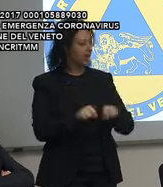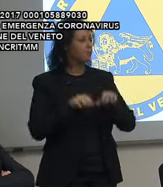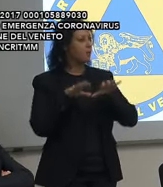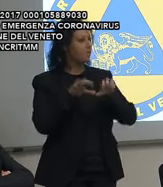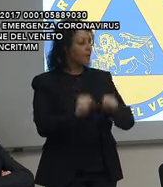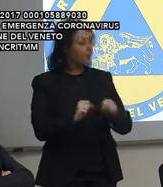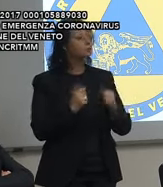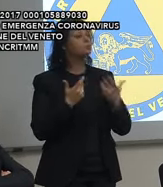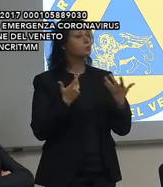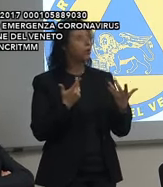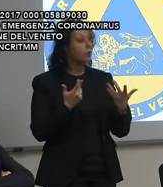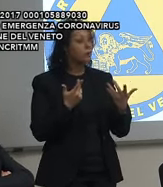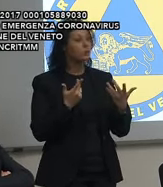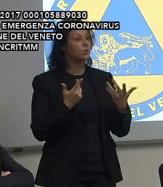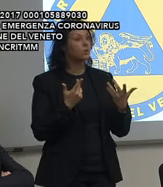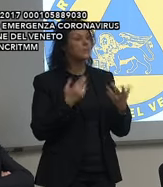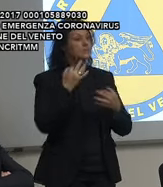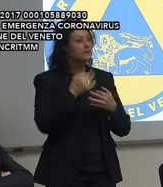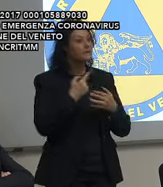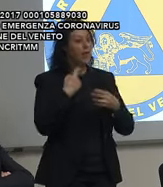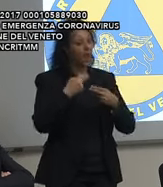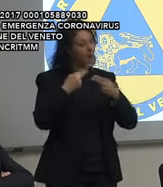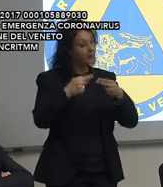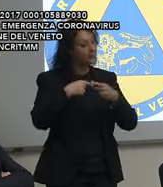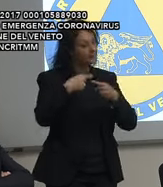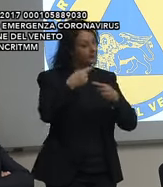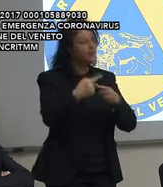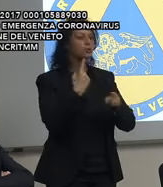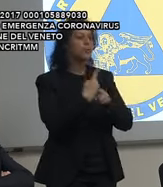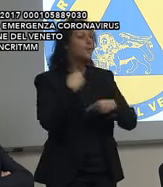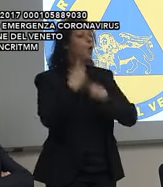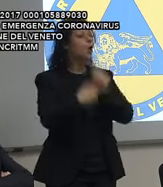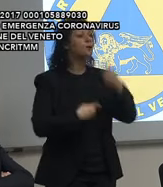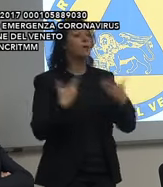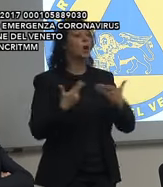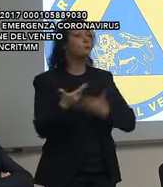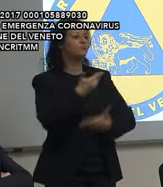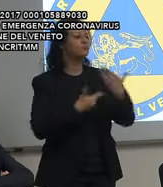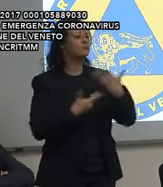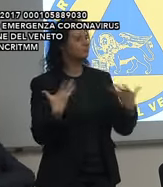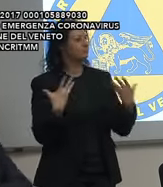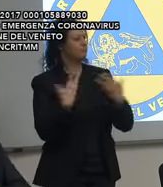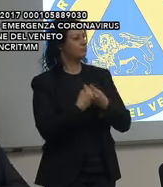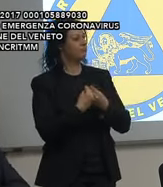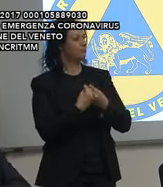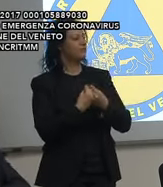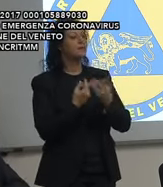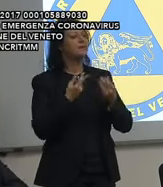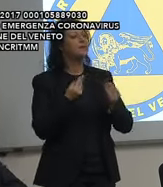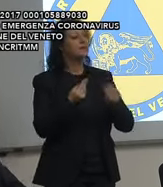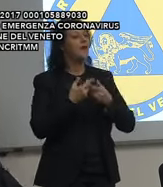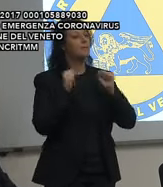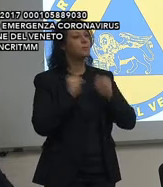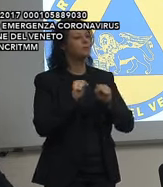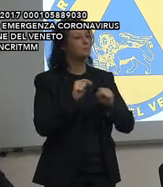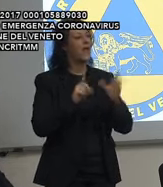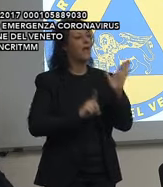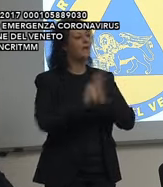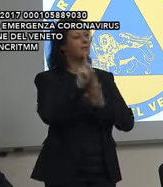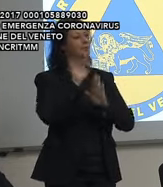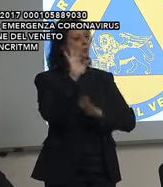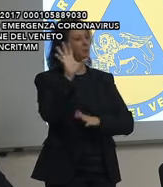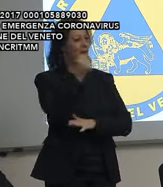vedere altrettanto uniti nel portare a casa concretamente il risultato, vedere